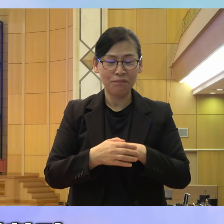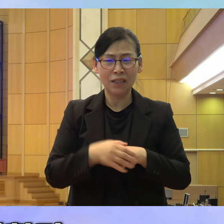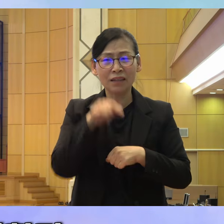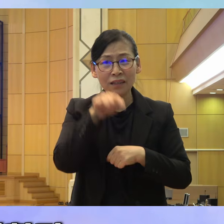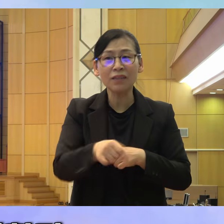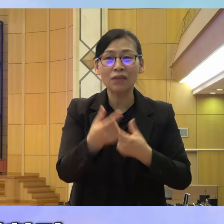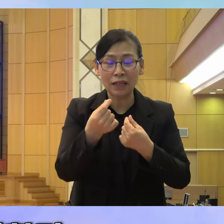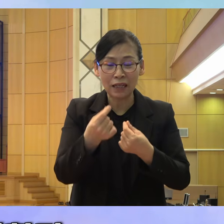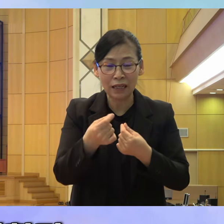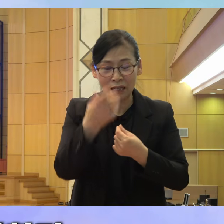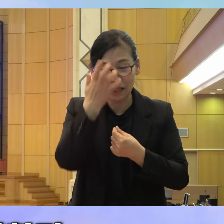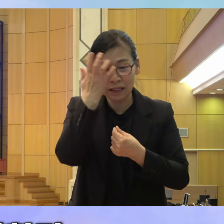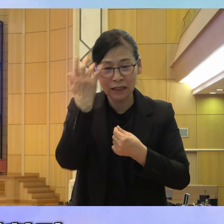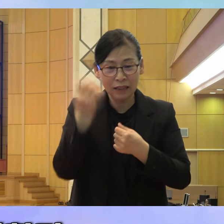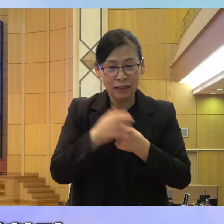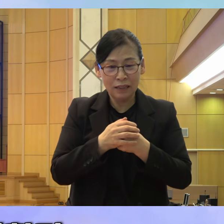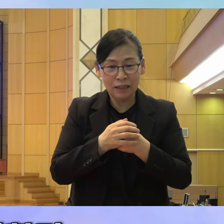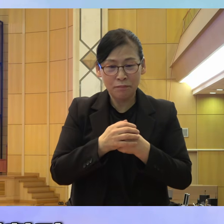이렇게